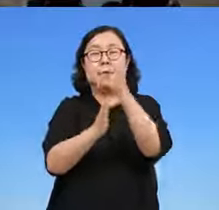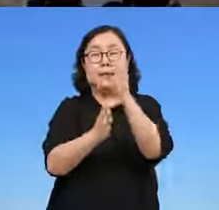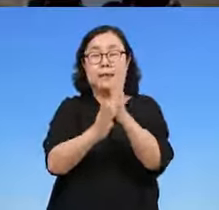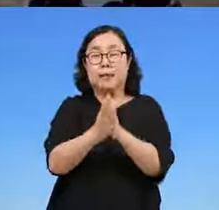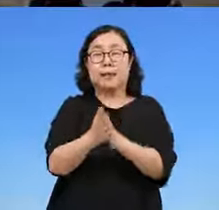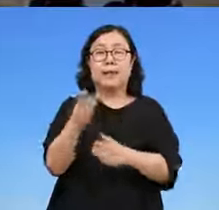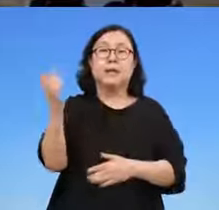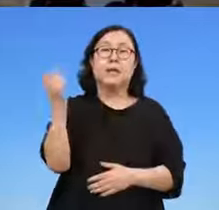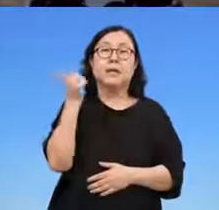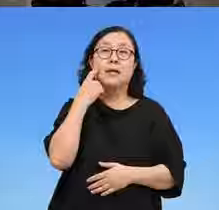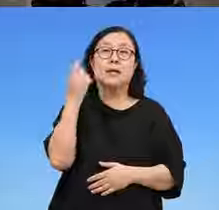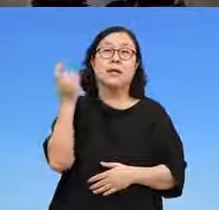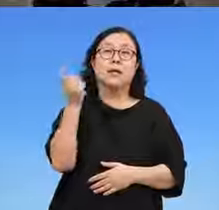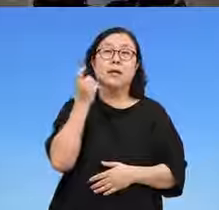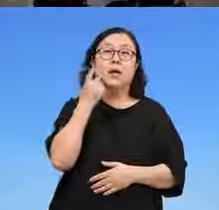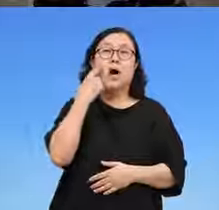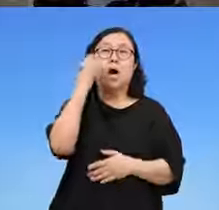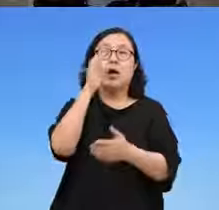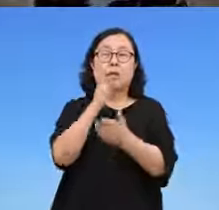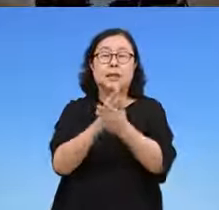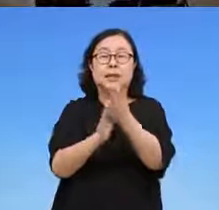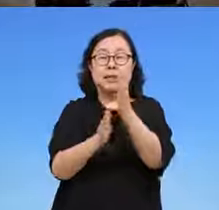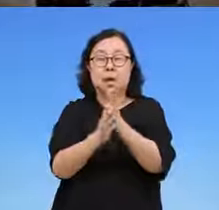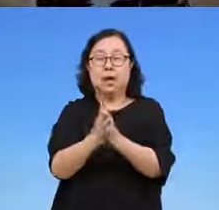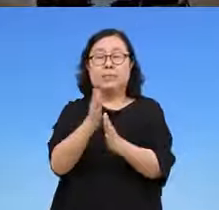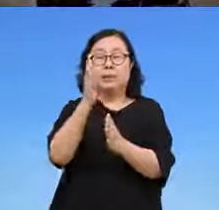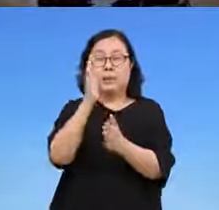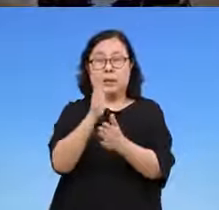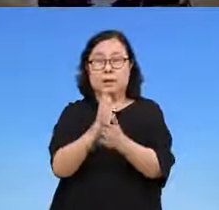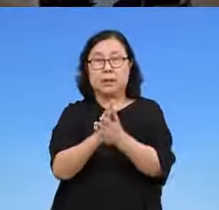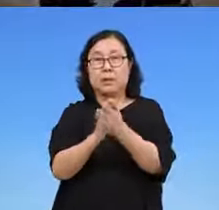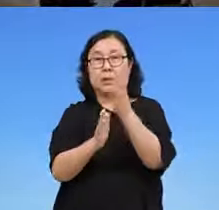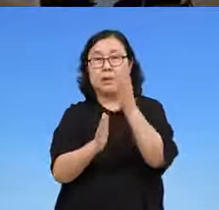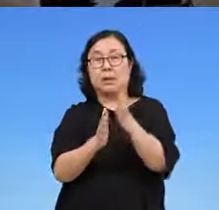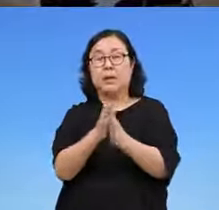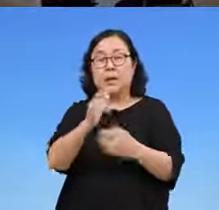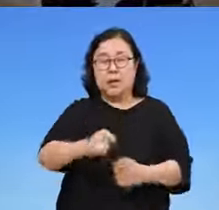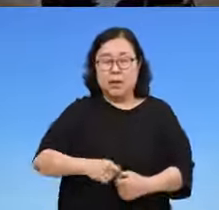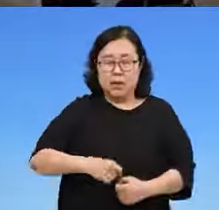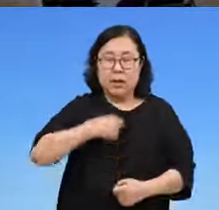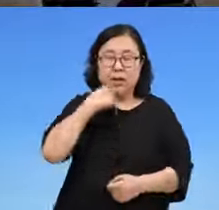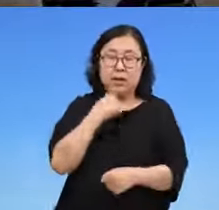변함없으신 거짓 없으신